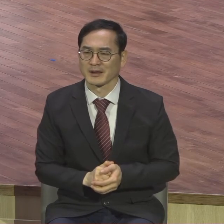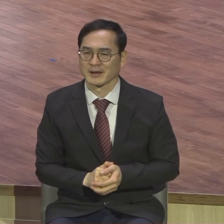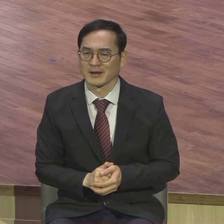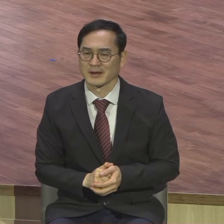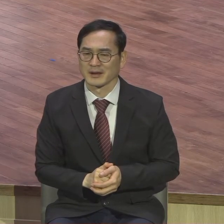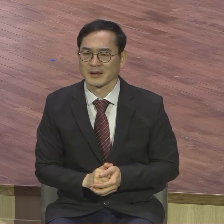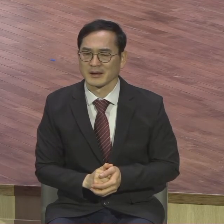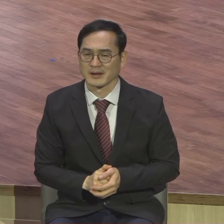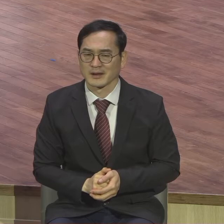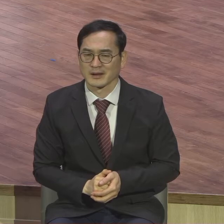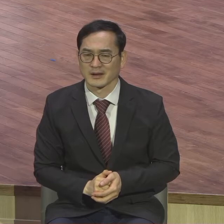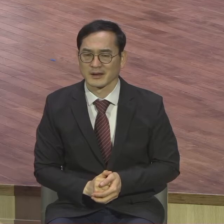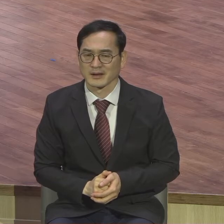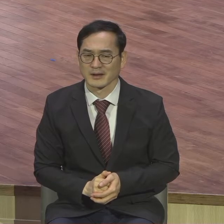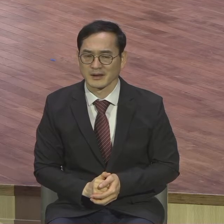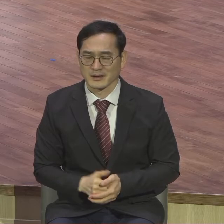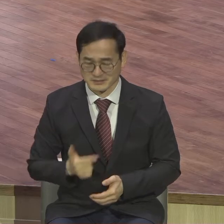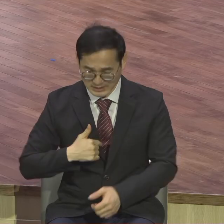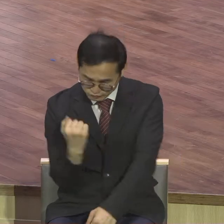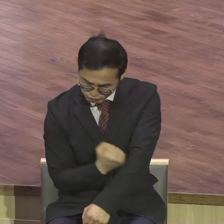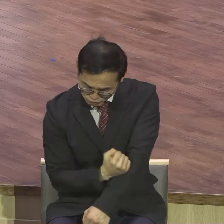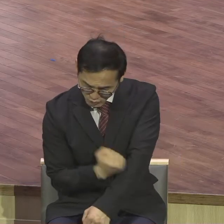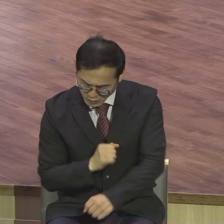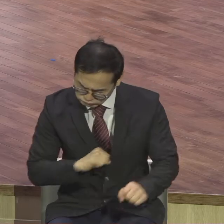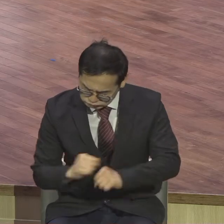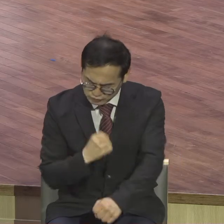은혜만으로는 부족하다. 공로를 세워야 된다.